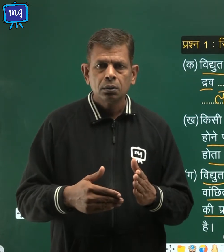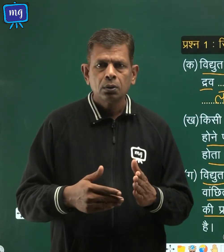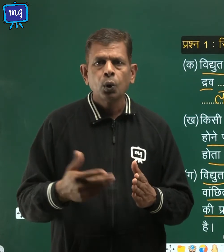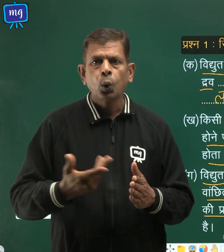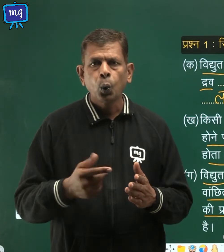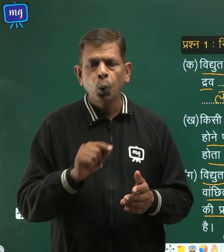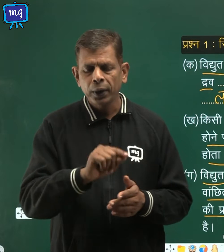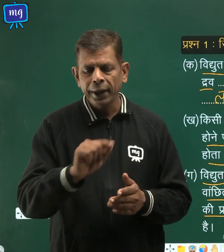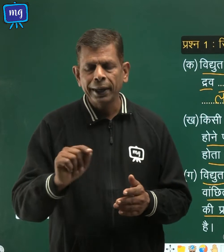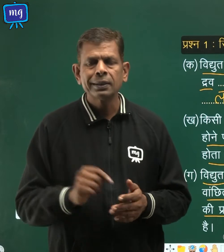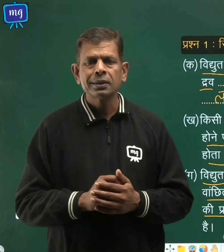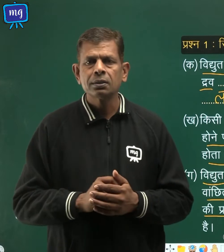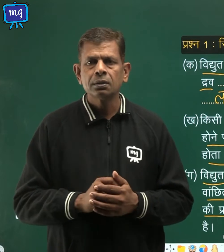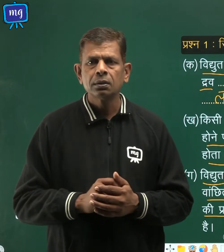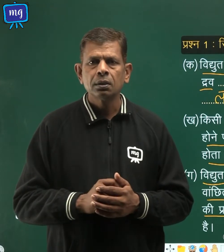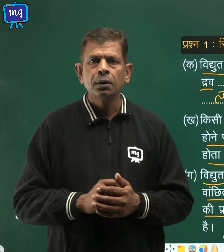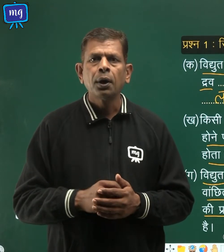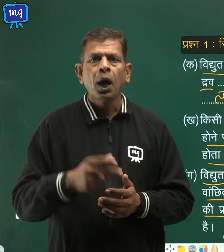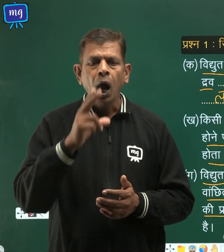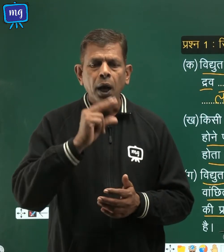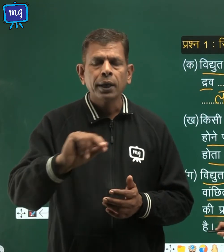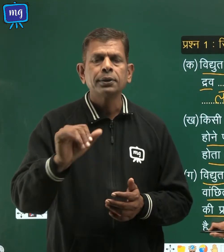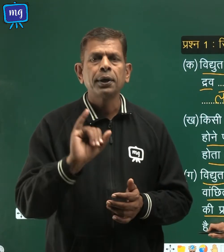को डैश कहते हैं।